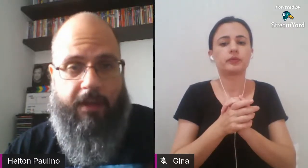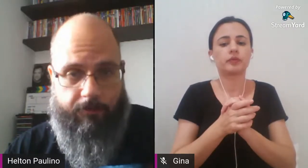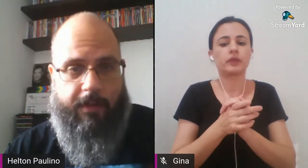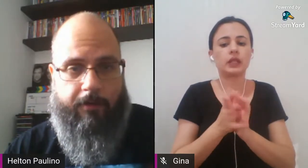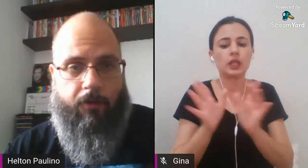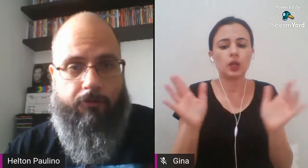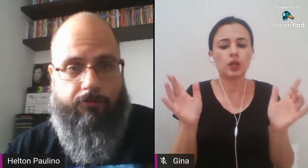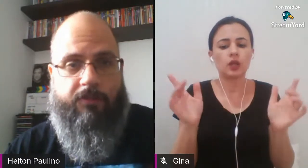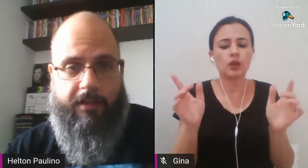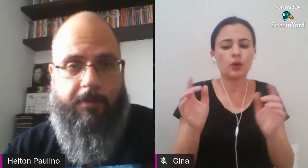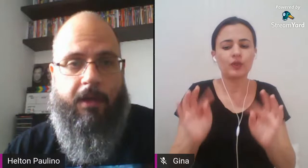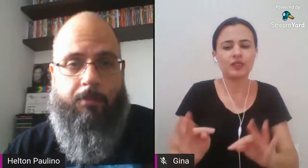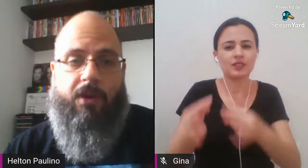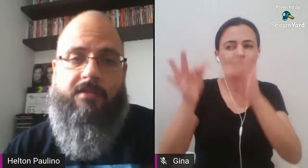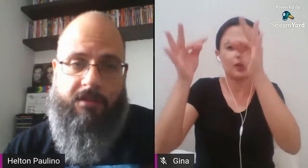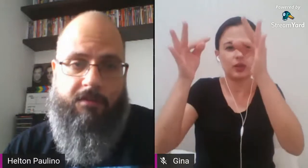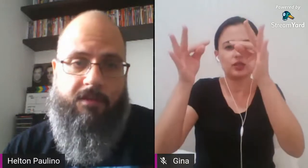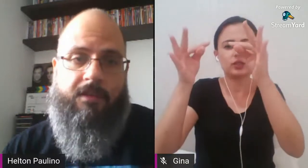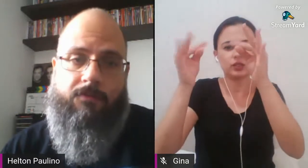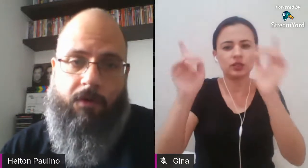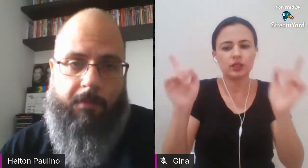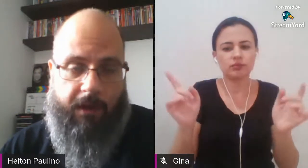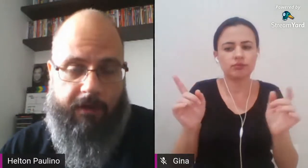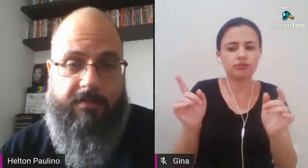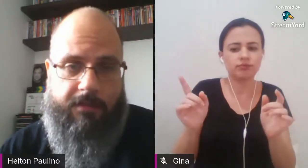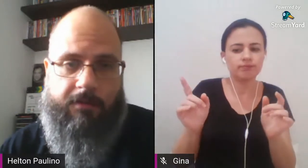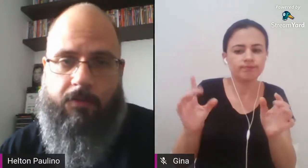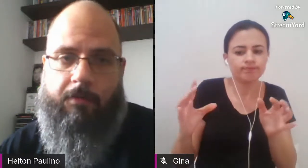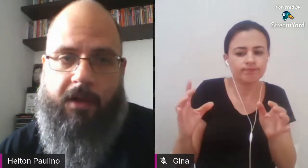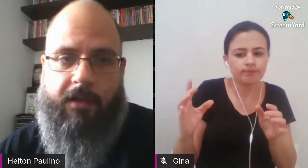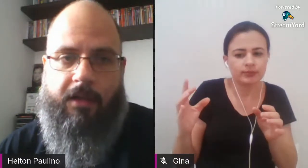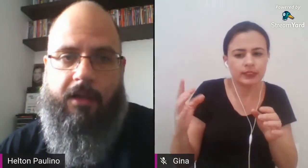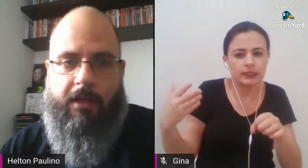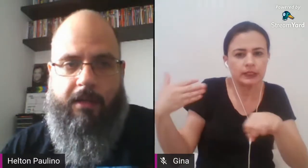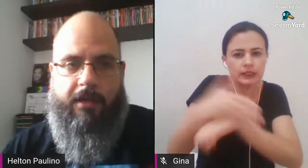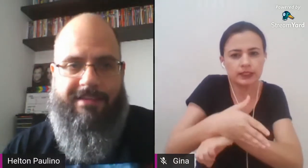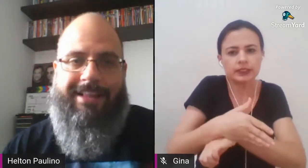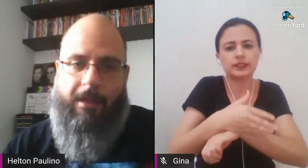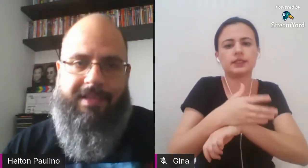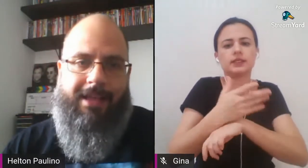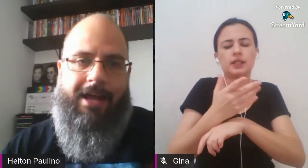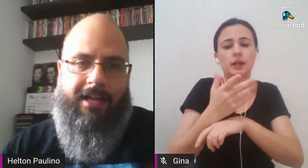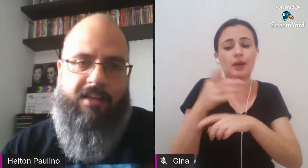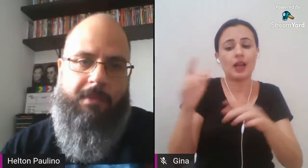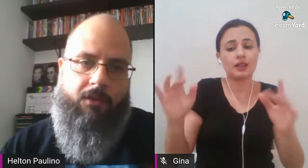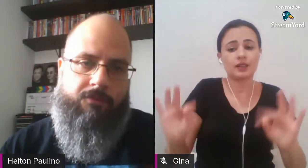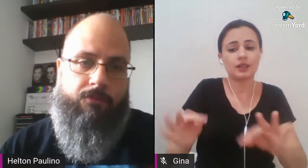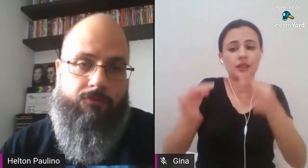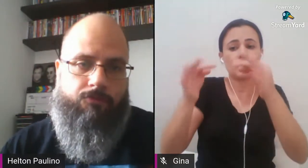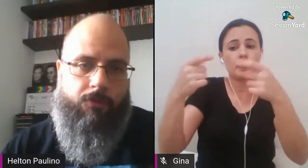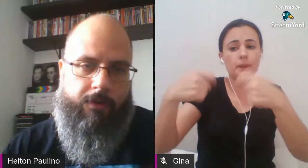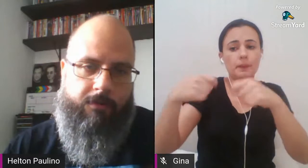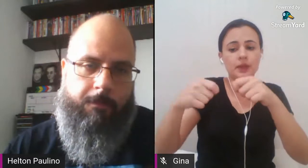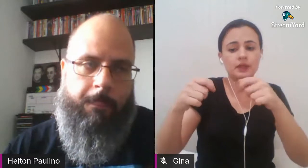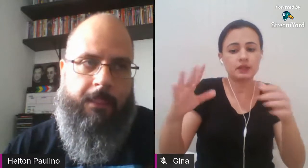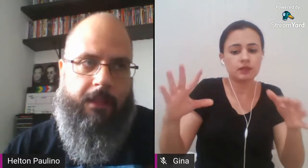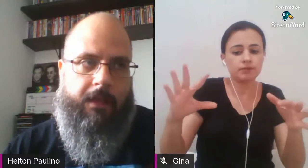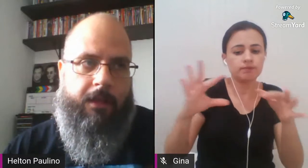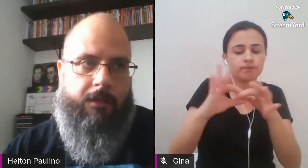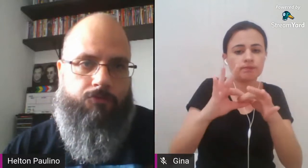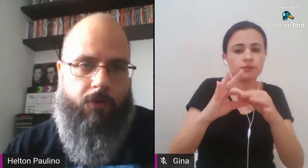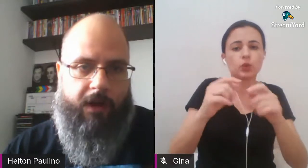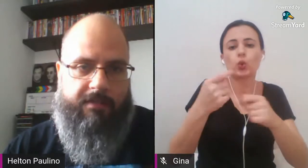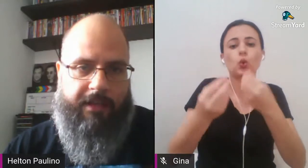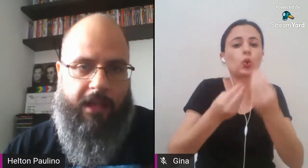os processos tecnológicos têm, por assim, se transformar e se adaptarem às melhores condições,